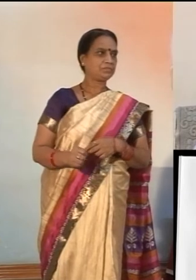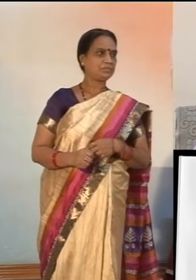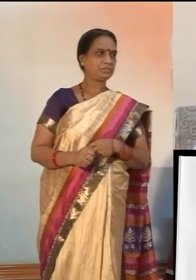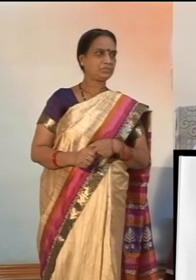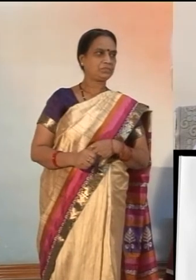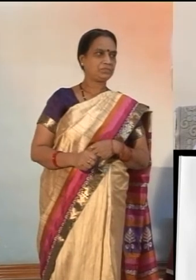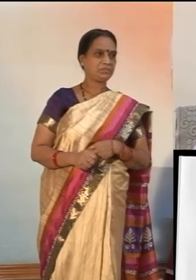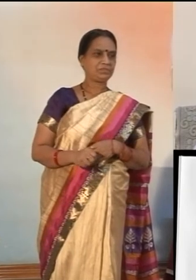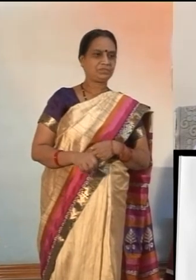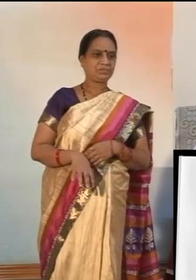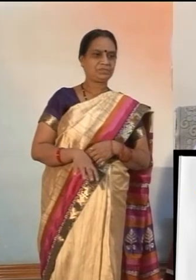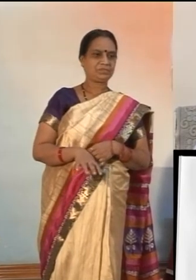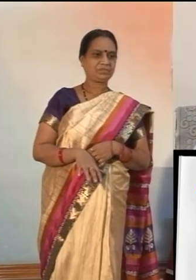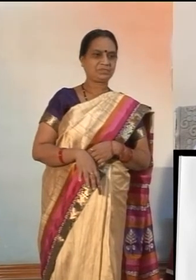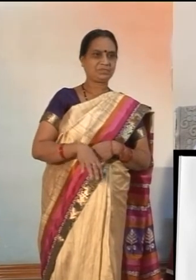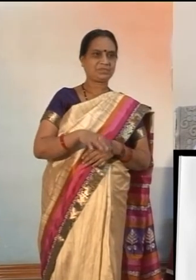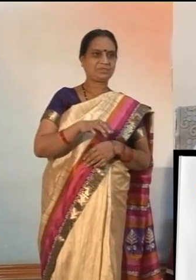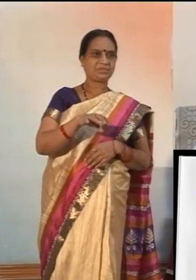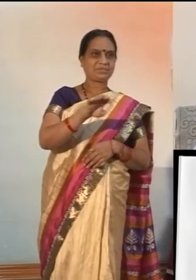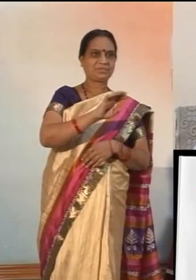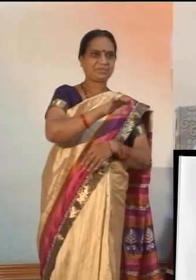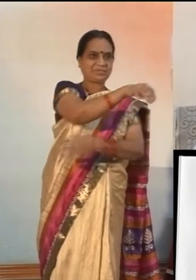हाथी तो चारों के अनुसार जो बताया